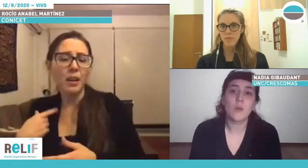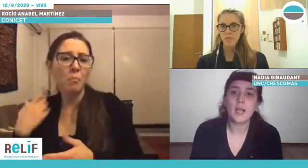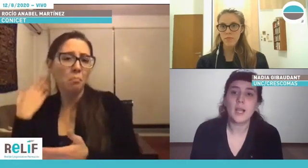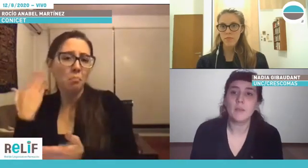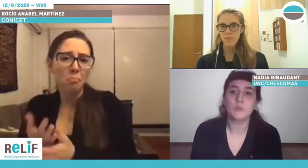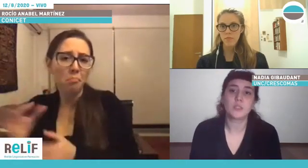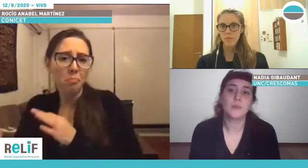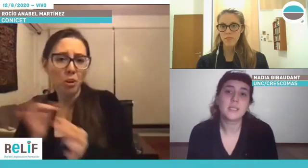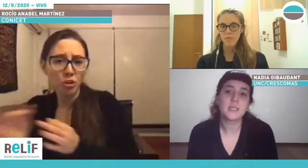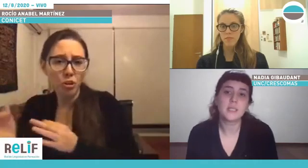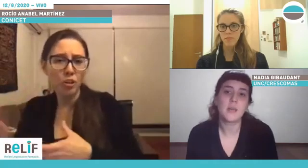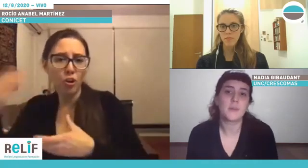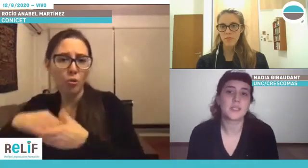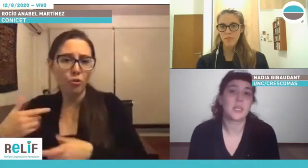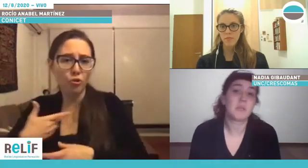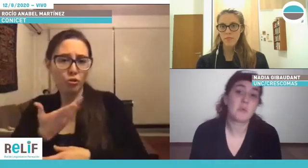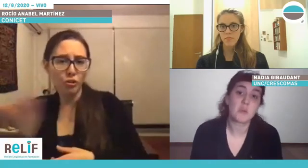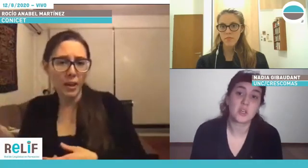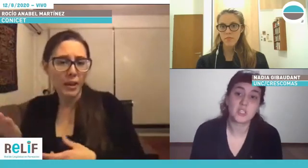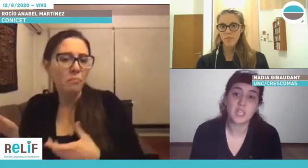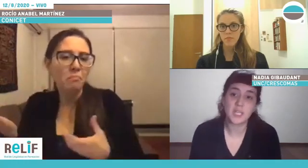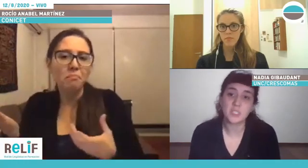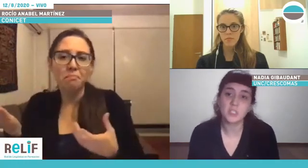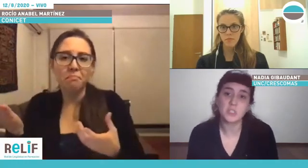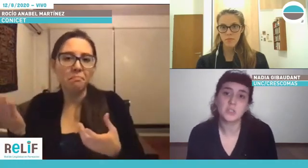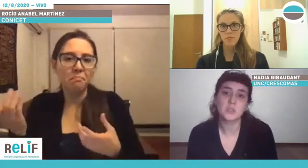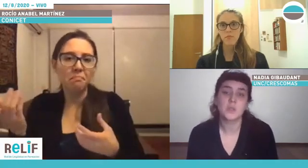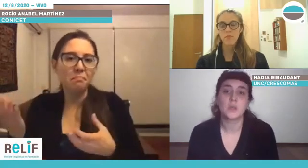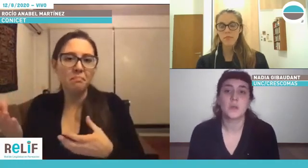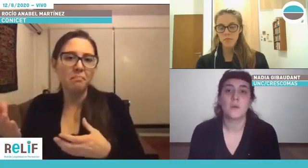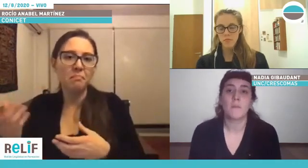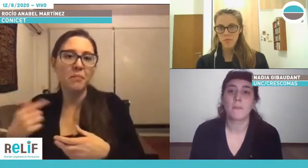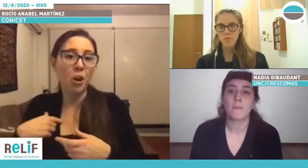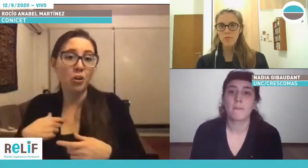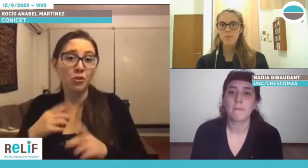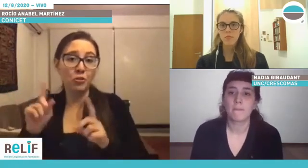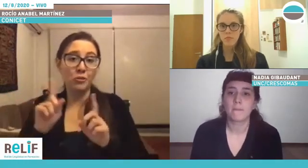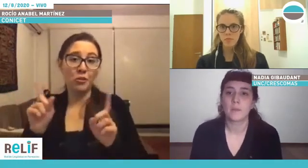E igual, muchas veces presentamos proyectos,